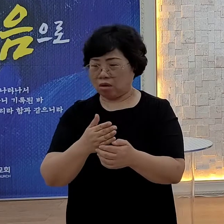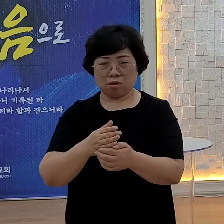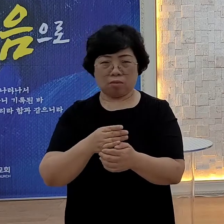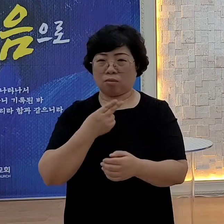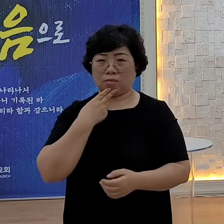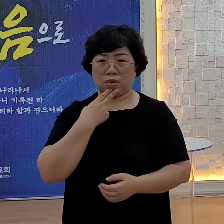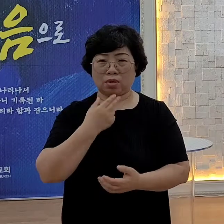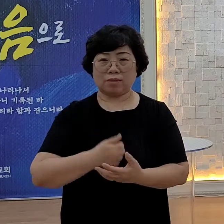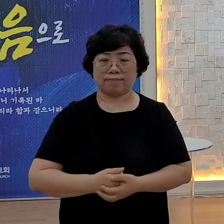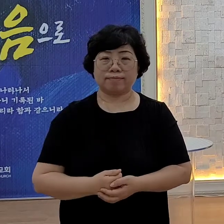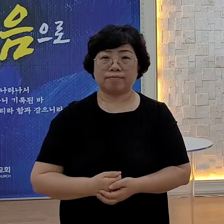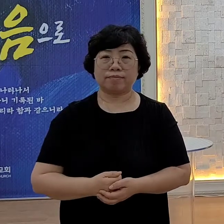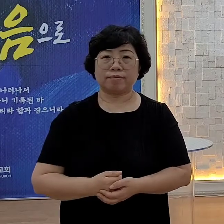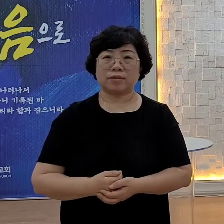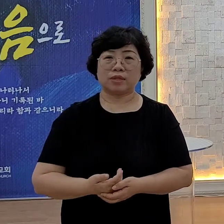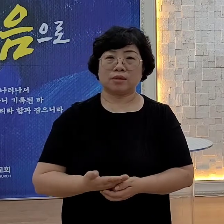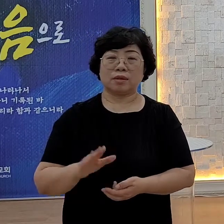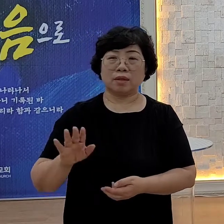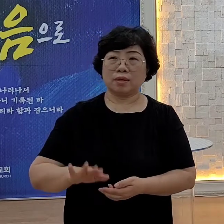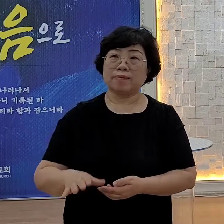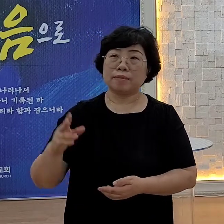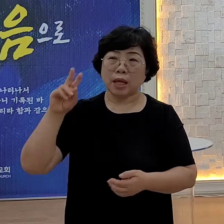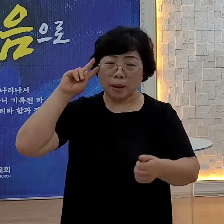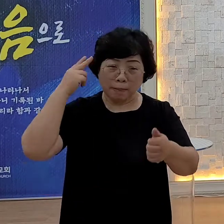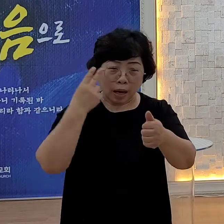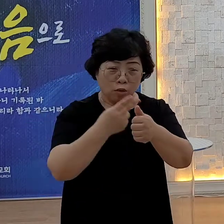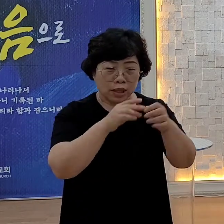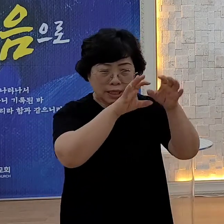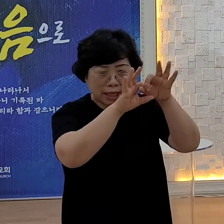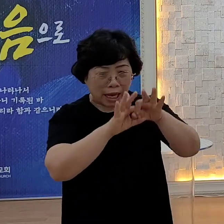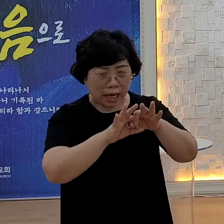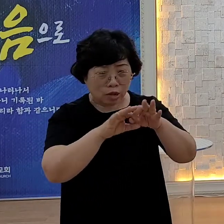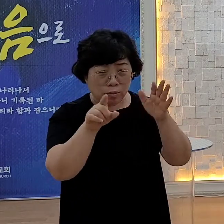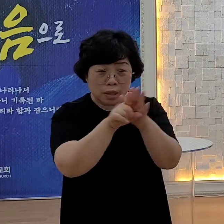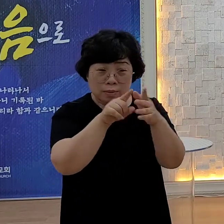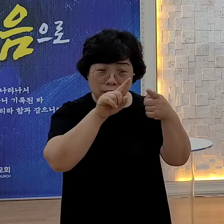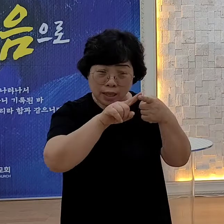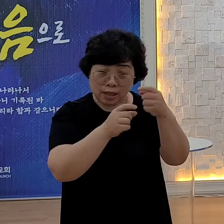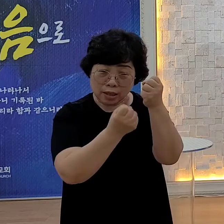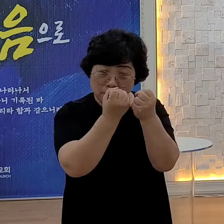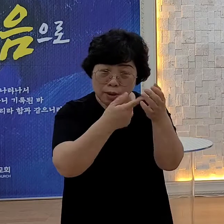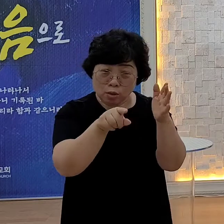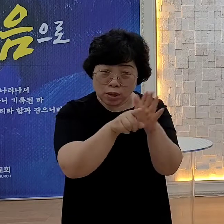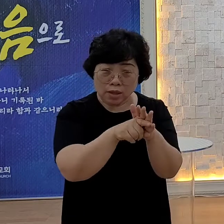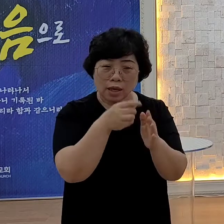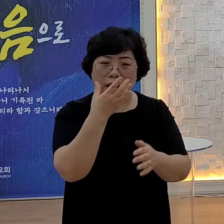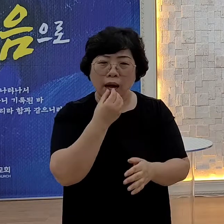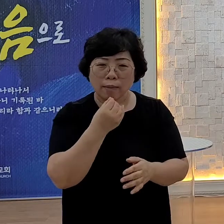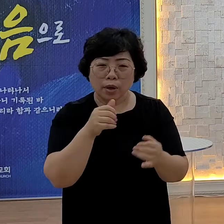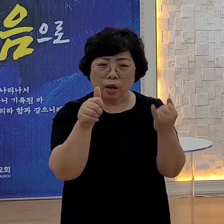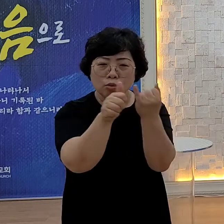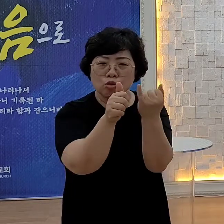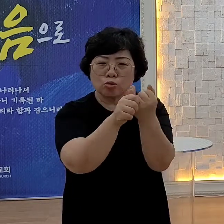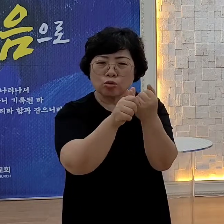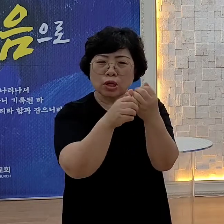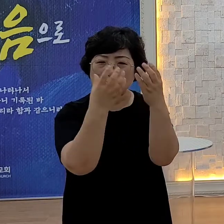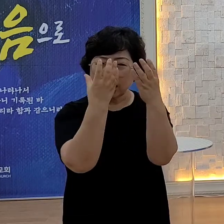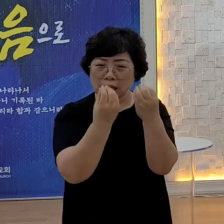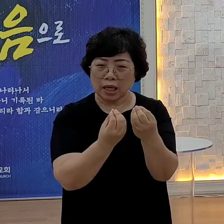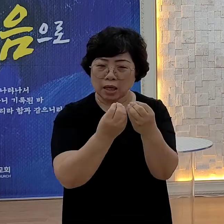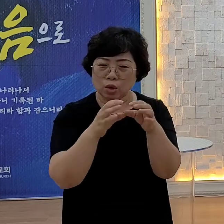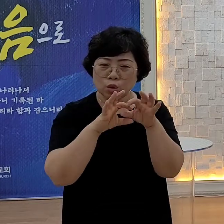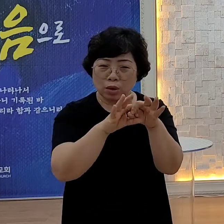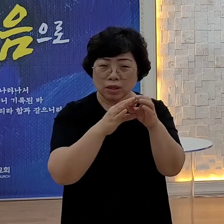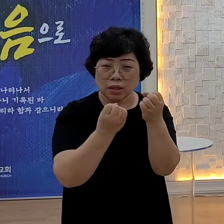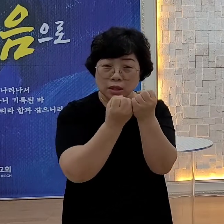가르치기 위해서 설명하고 있는데 왜 아브라함과 이 사라를 설명하고 예를 들었을까? 이 부분을 잘 우리가